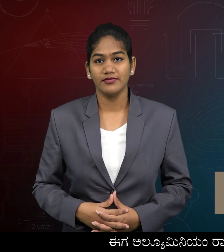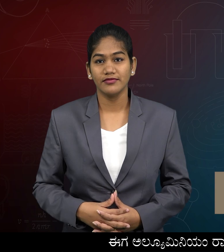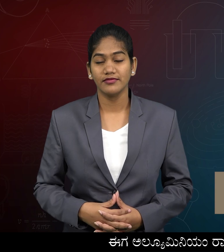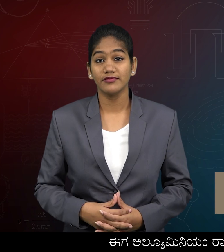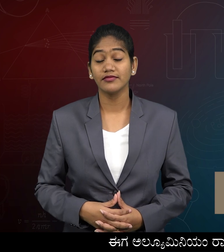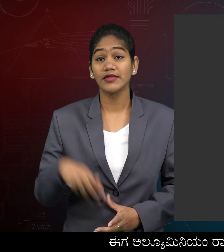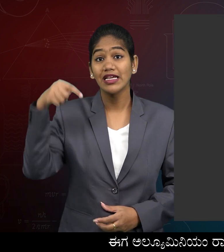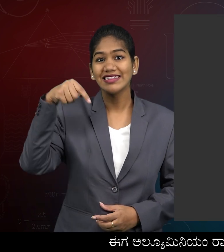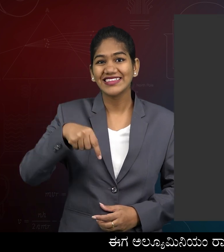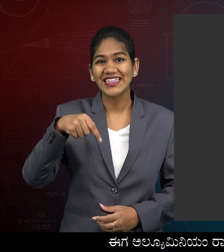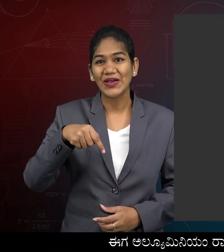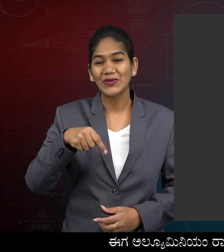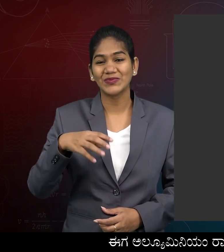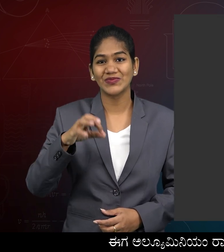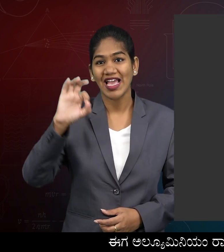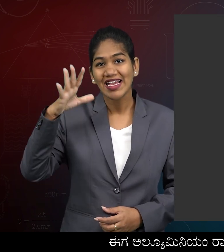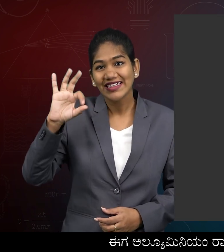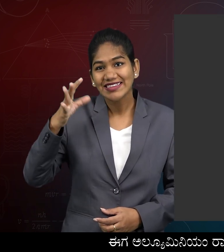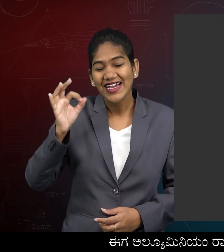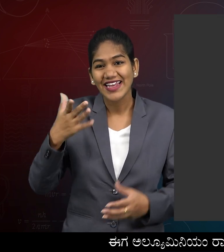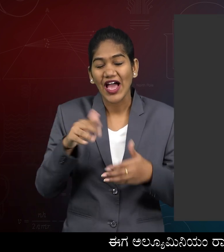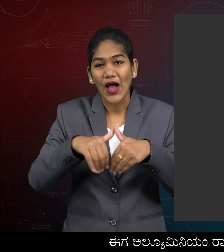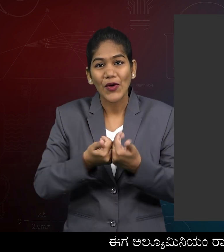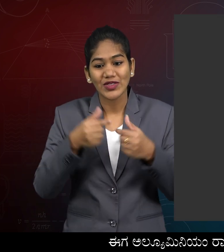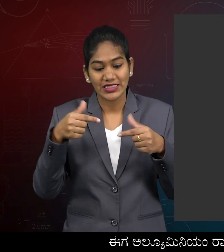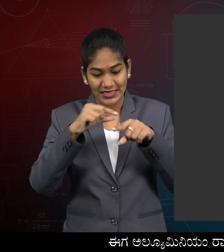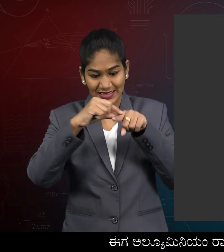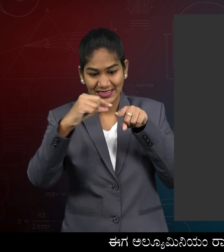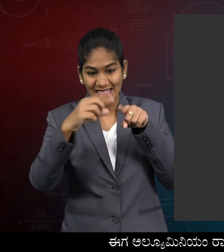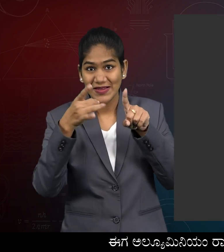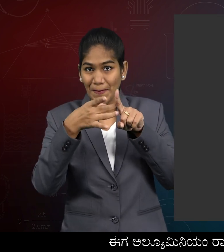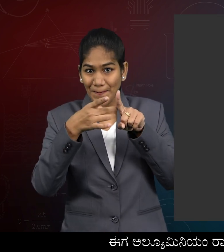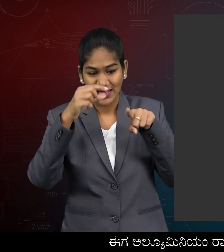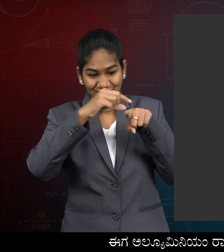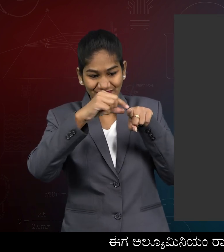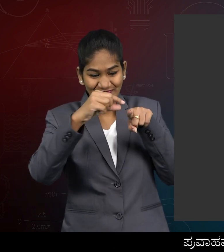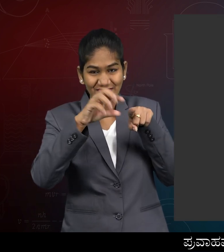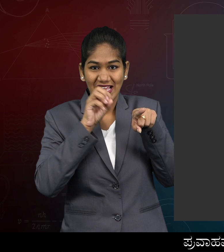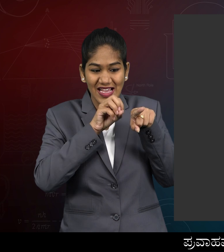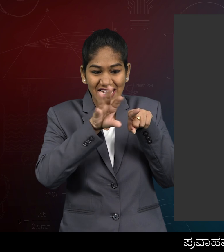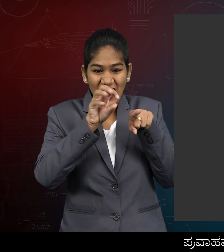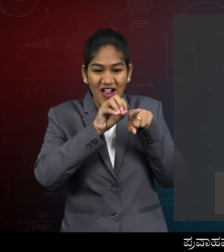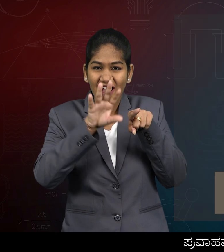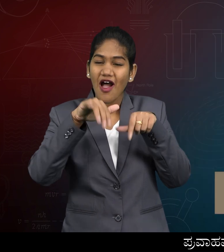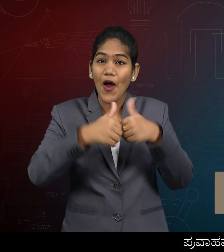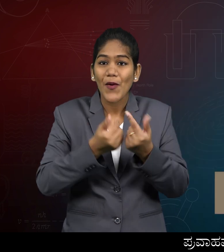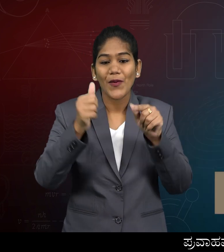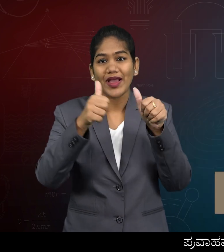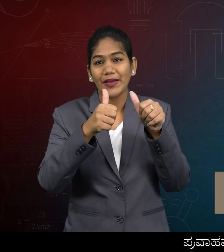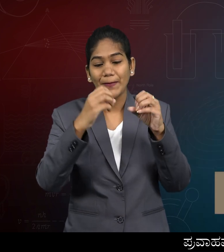ಈಗ ಅಲ್ಯೂಮಿನಿಯಂ ರಾಡ್ನ ಮೂಲಕ ಬಿ ಅಂತ್ಯದಿಂದ ಎ ವರೆಗೆ ಪ್ರವಾಹವನ್ನು ಹಾದು ಹೋಗಿರಿ.